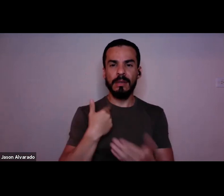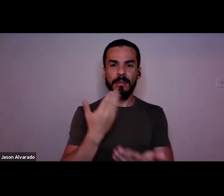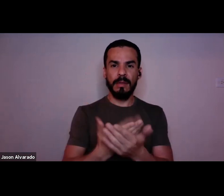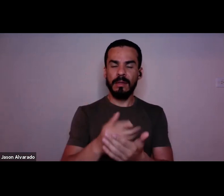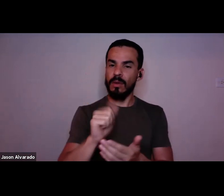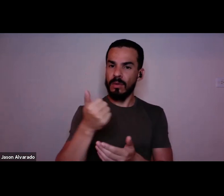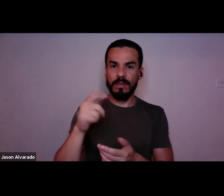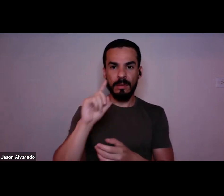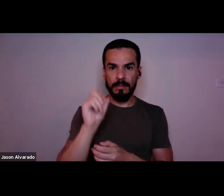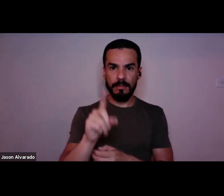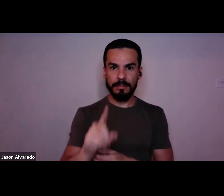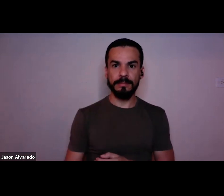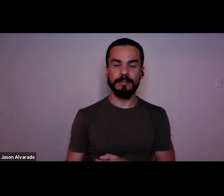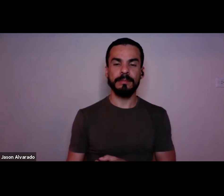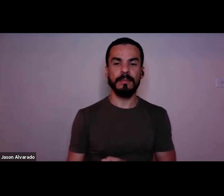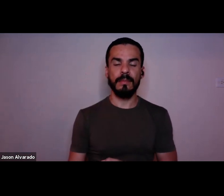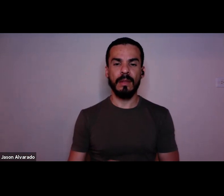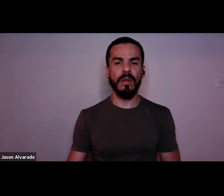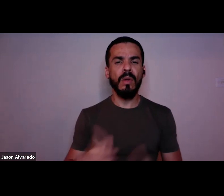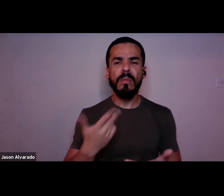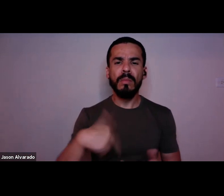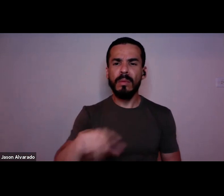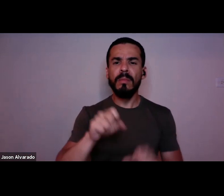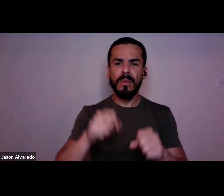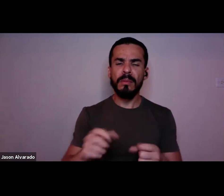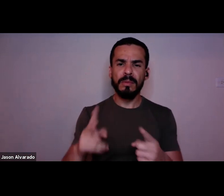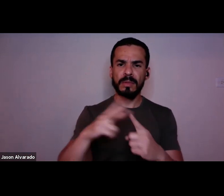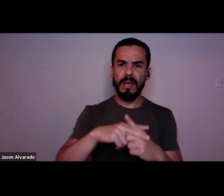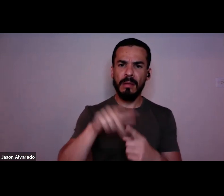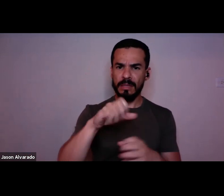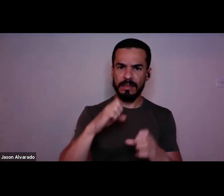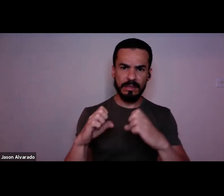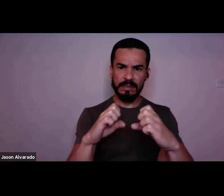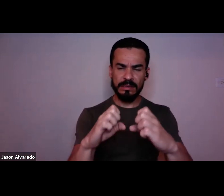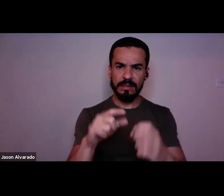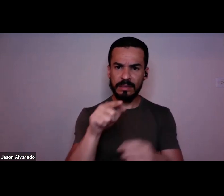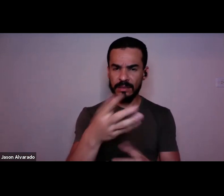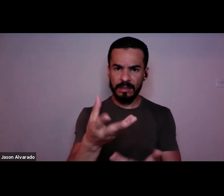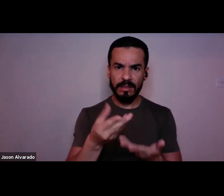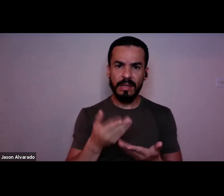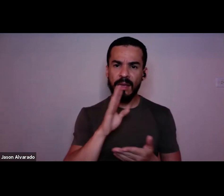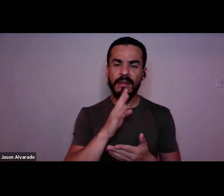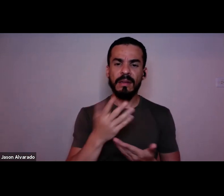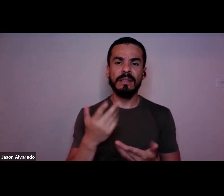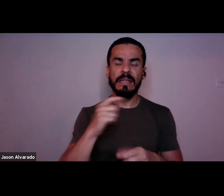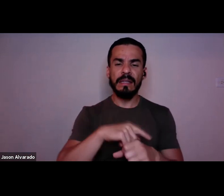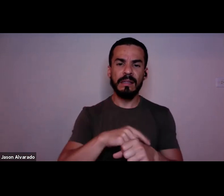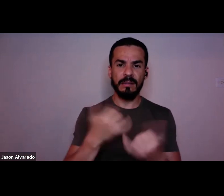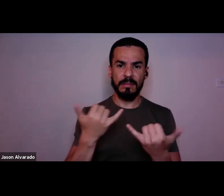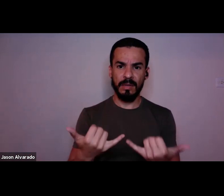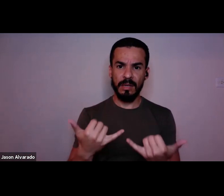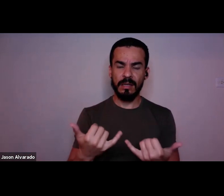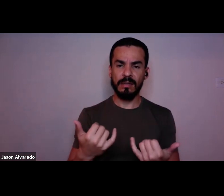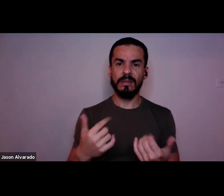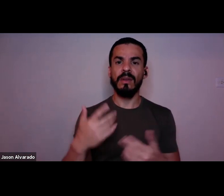la siguiente pregunta dice Cómo podemos implementar estas estrategias de las que has venido hablando en tiempos actuales de